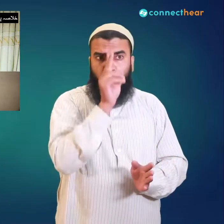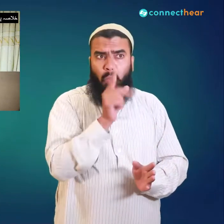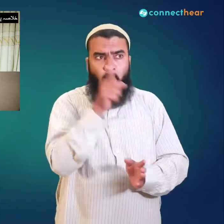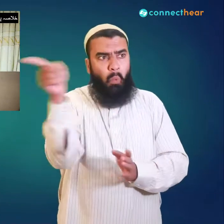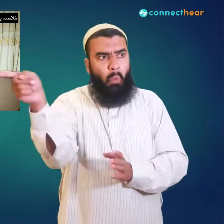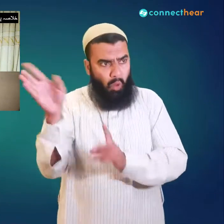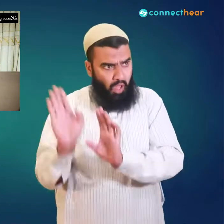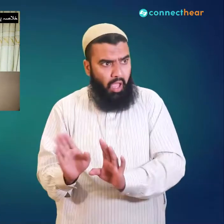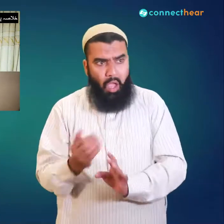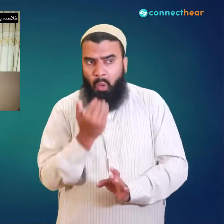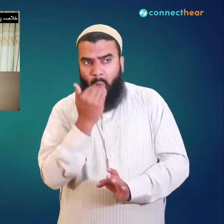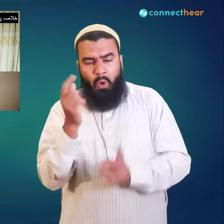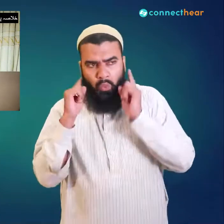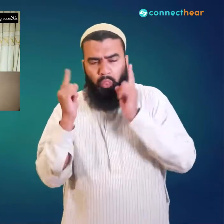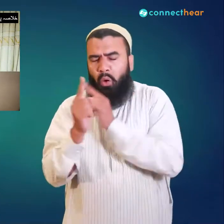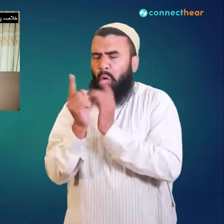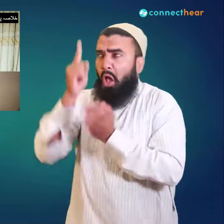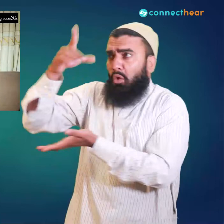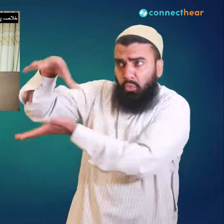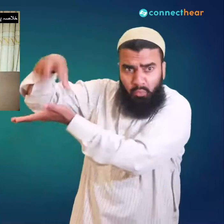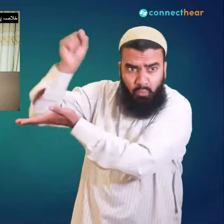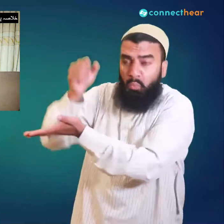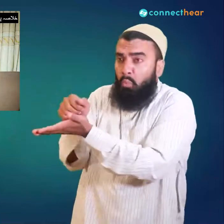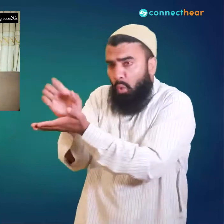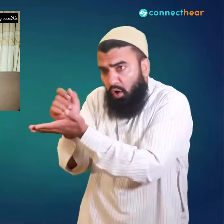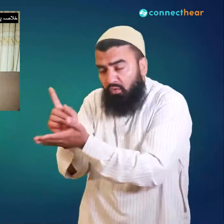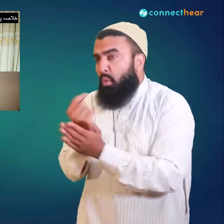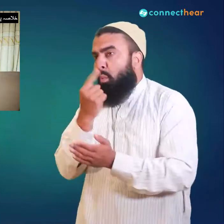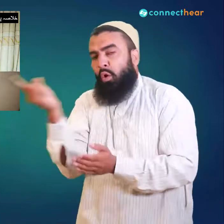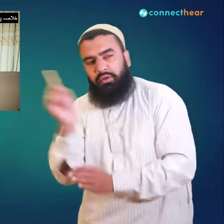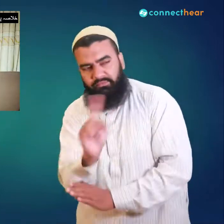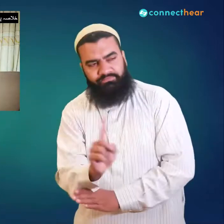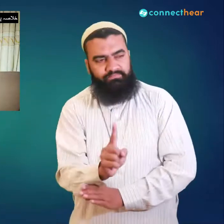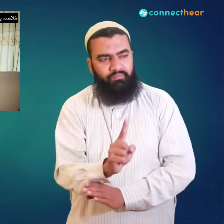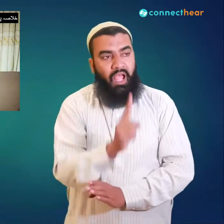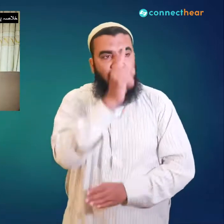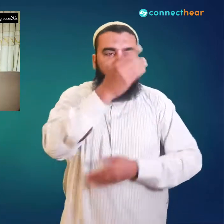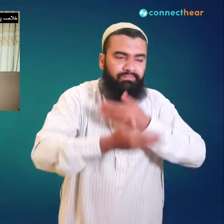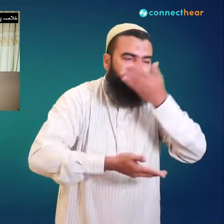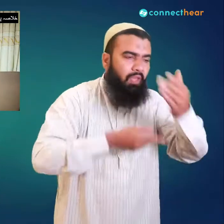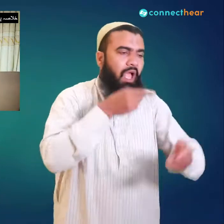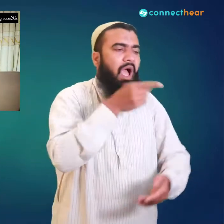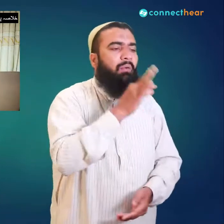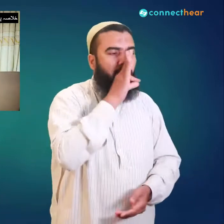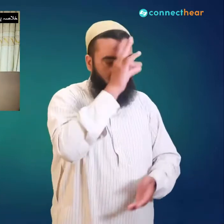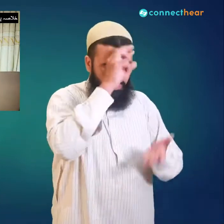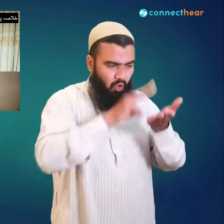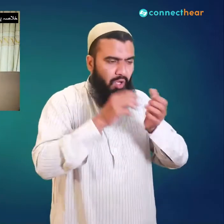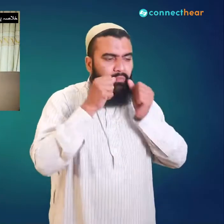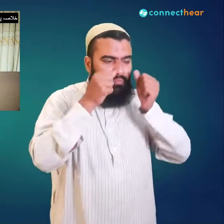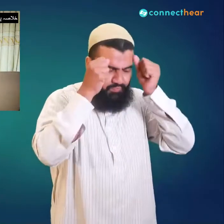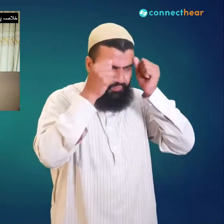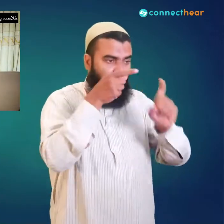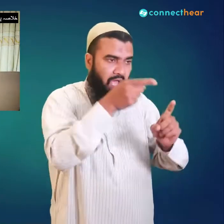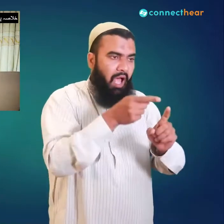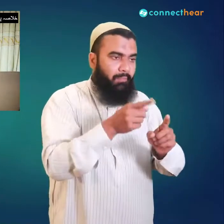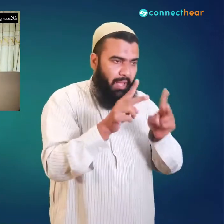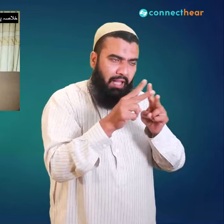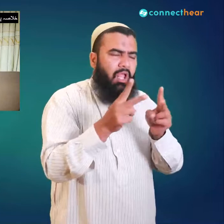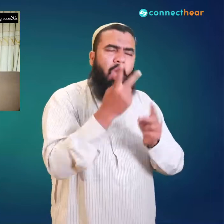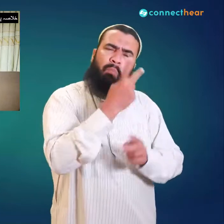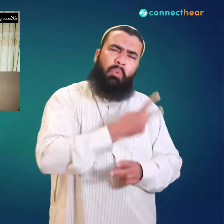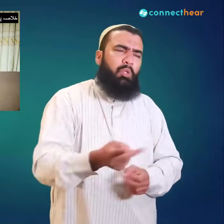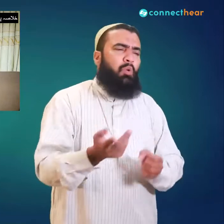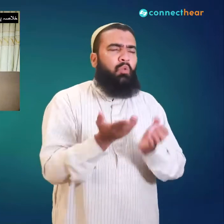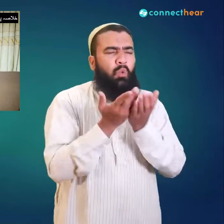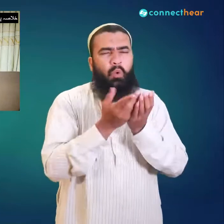گے۔ آیت میں فرمایا گیا کہ آپ ان کے لیے استغفار کریں یا نہ کریں، اللہ انہیں معاف نہیں فرمائے